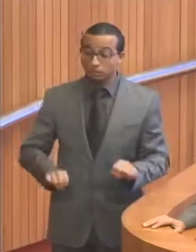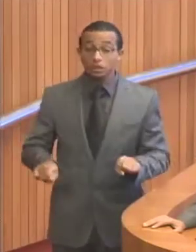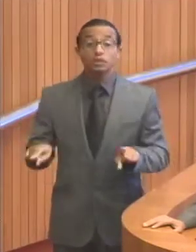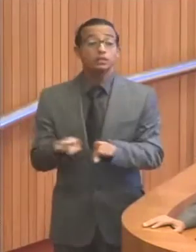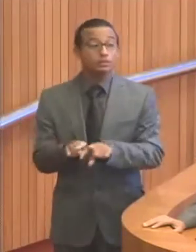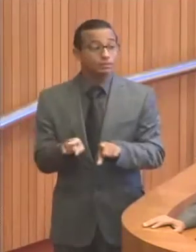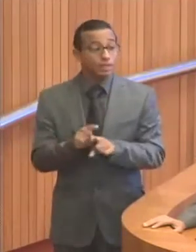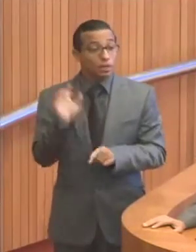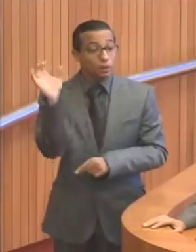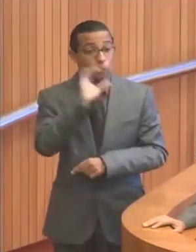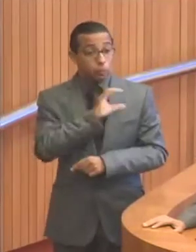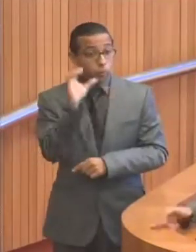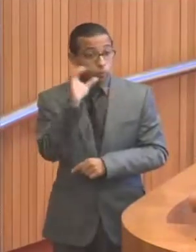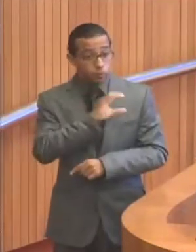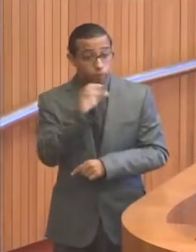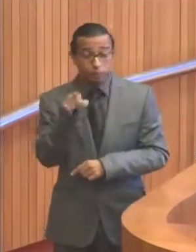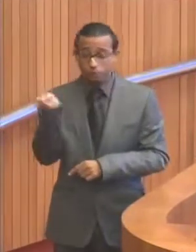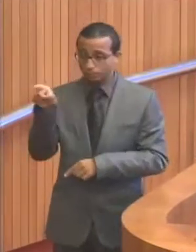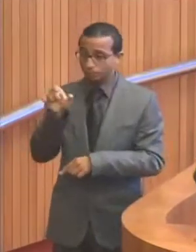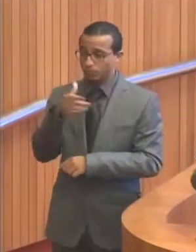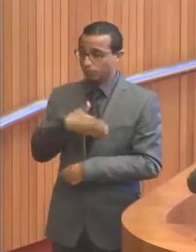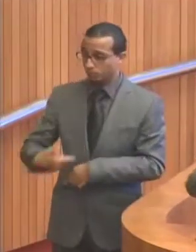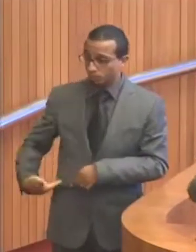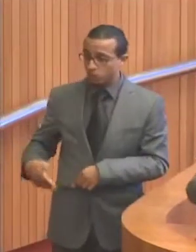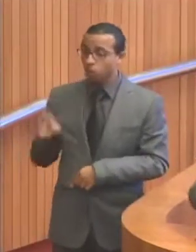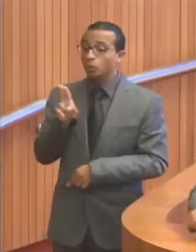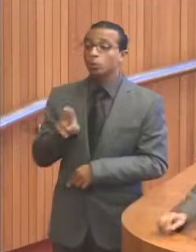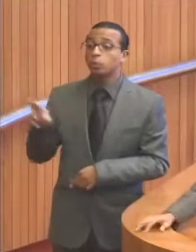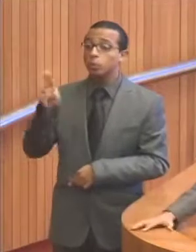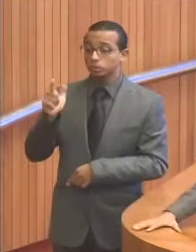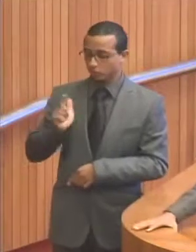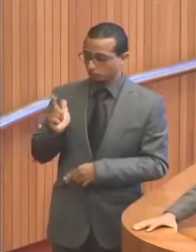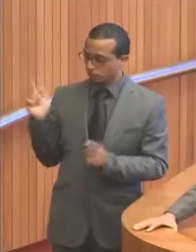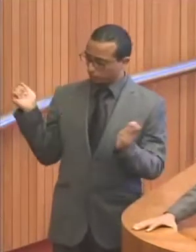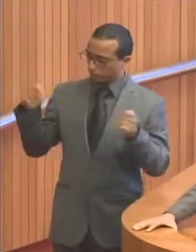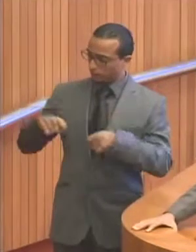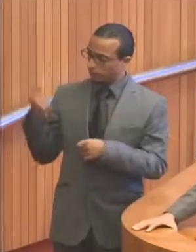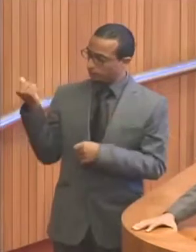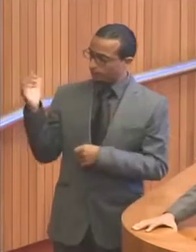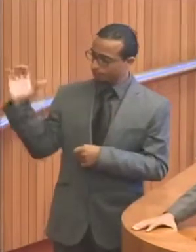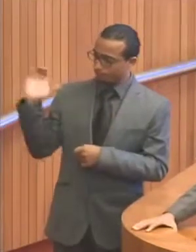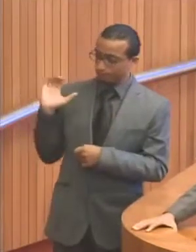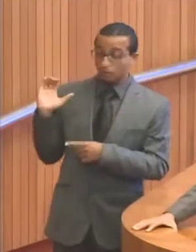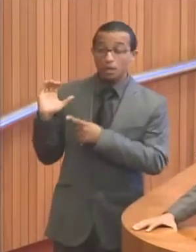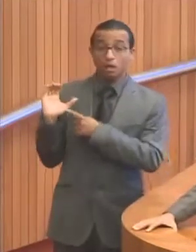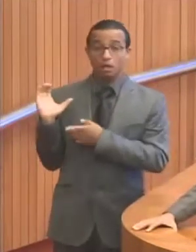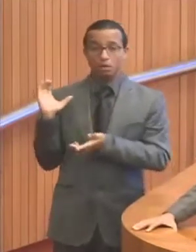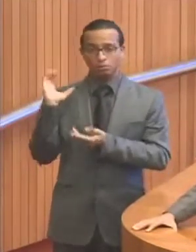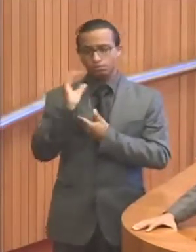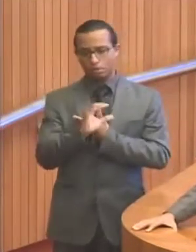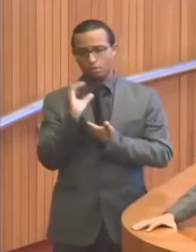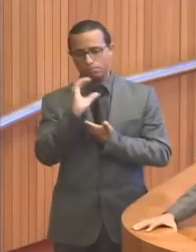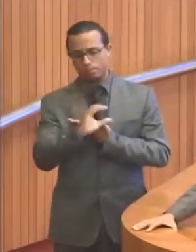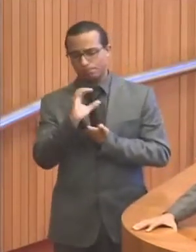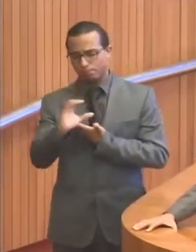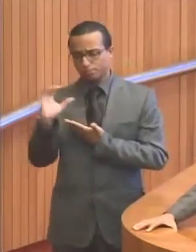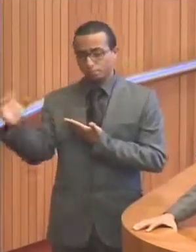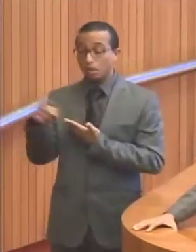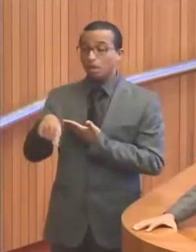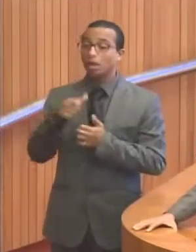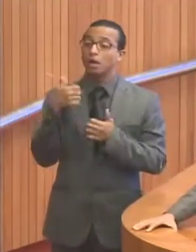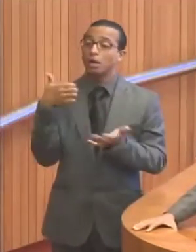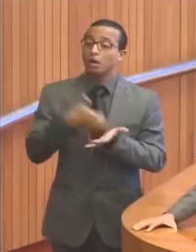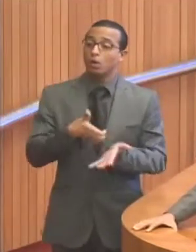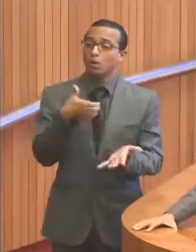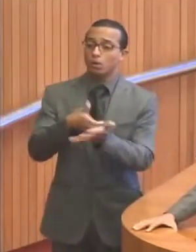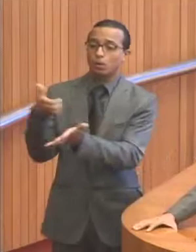urgentemente o Estado use os recursos que dispõe para adquirir ônibus decentes para o